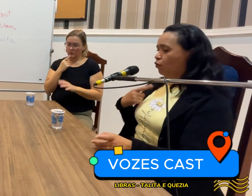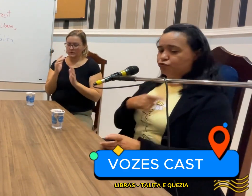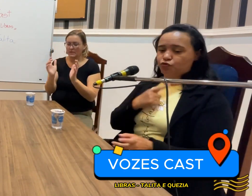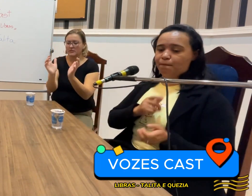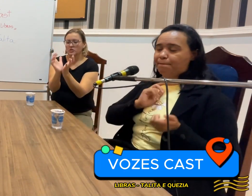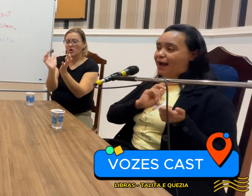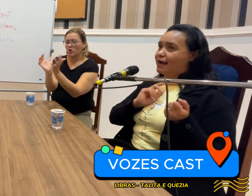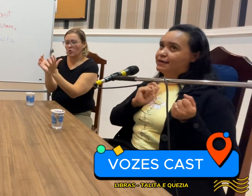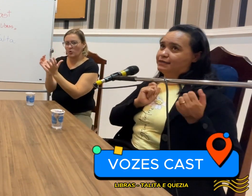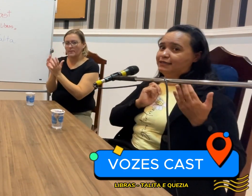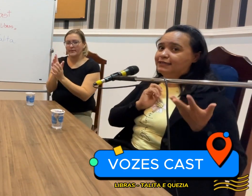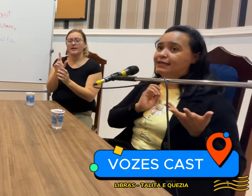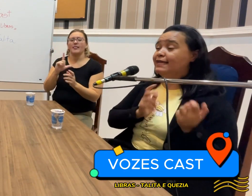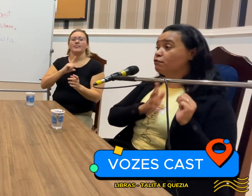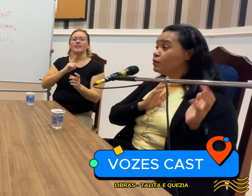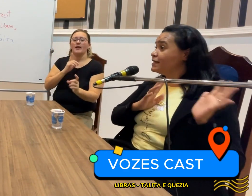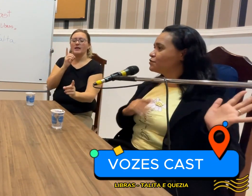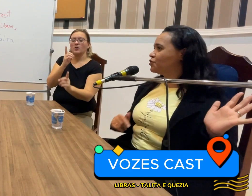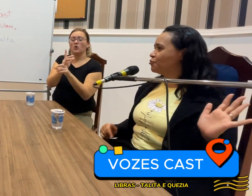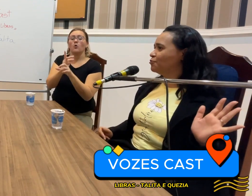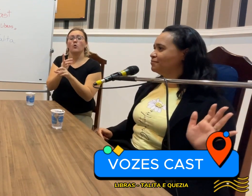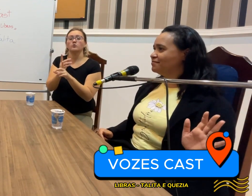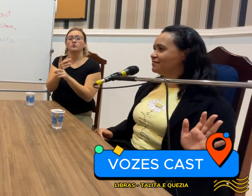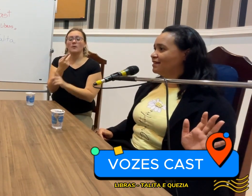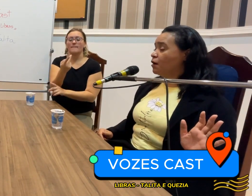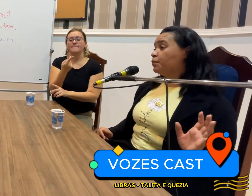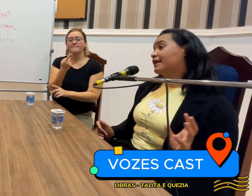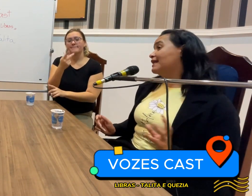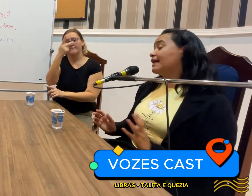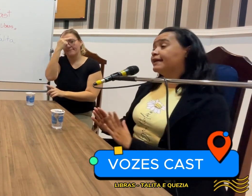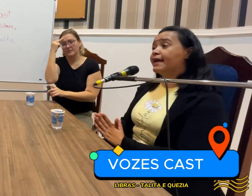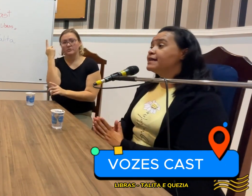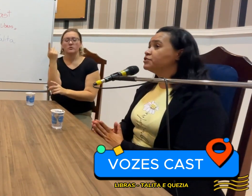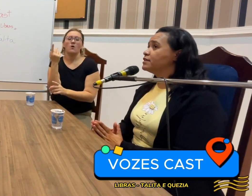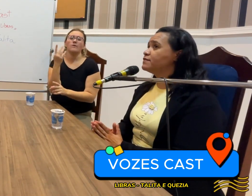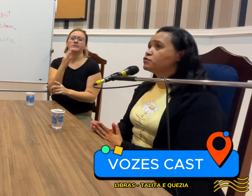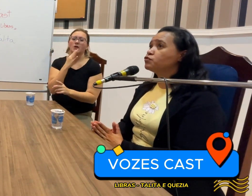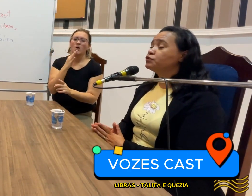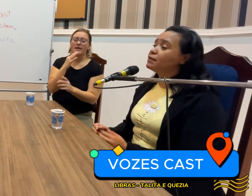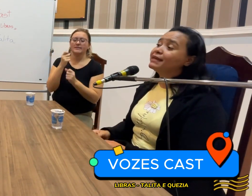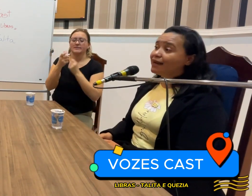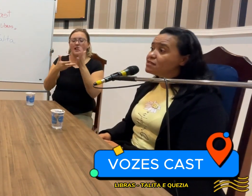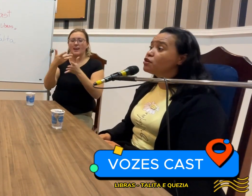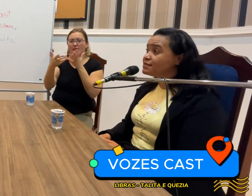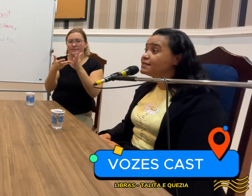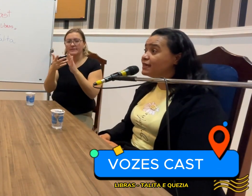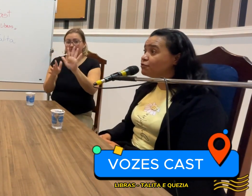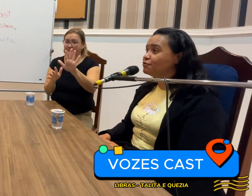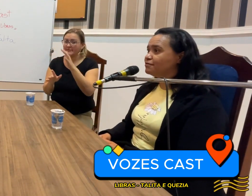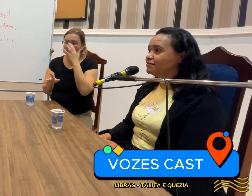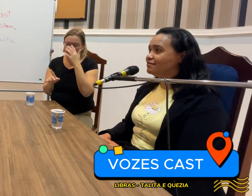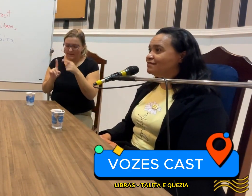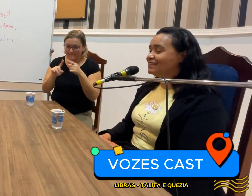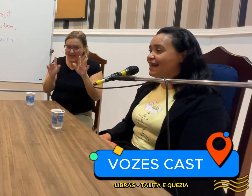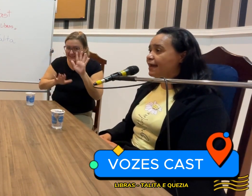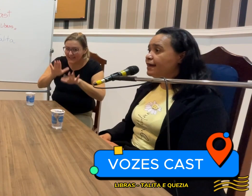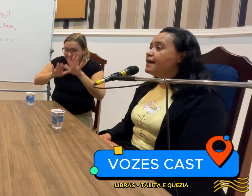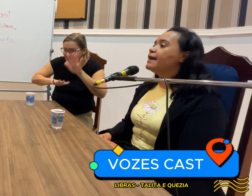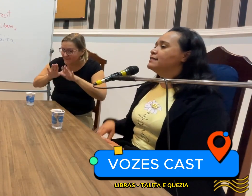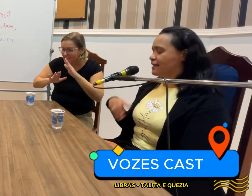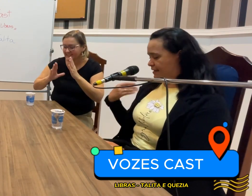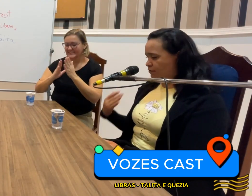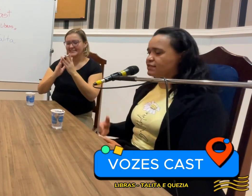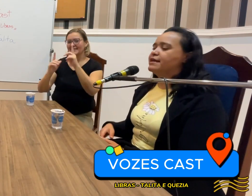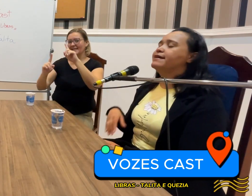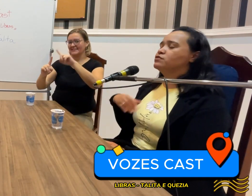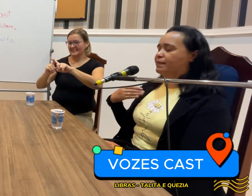eu encontro um par linguístico. Exatamente. Porque na igreja, às vezes o surdo também está lá sozinho. Sim. Né?